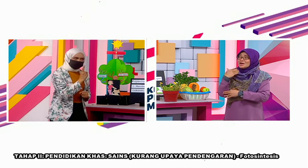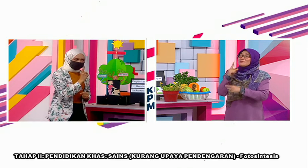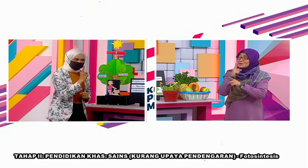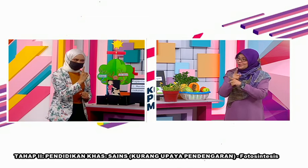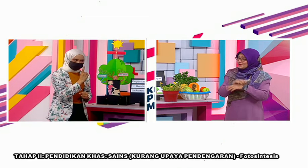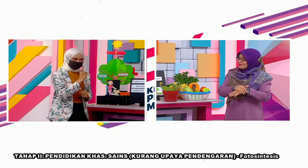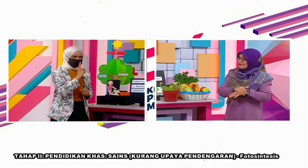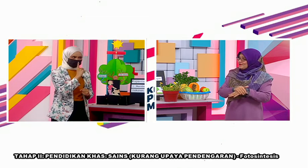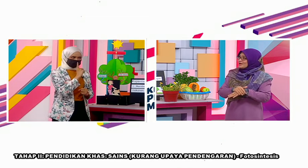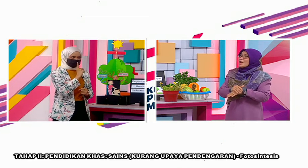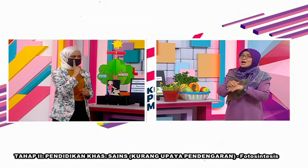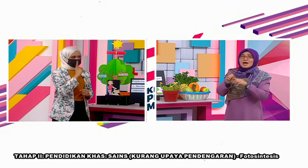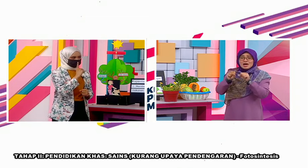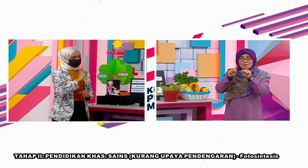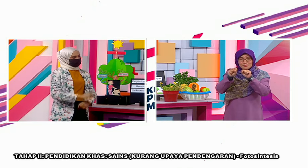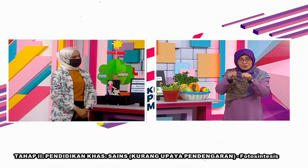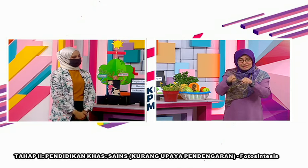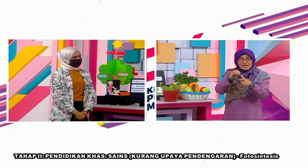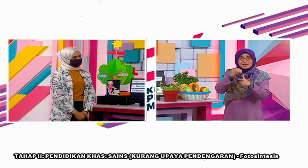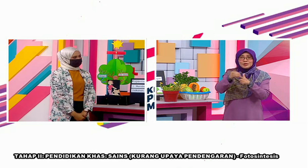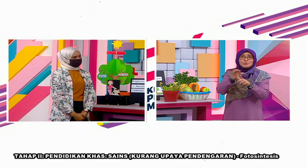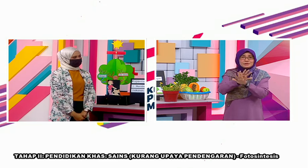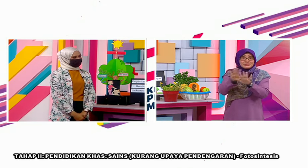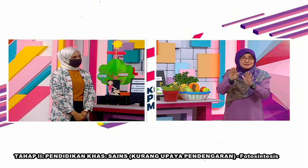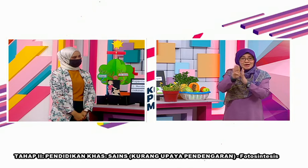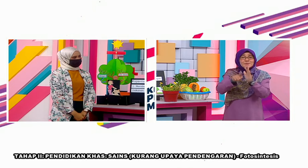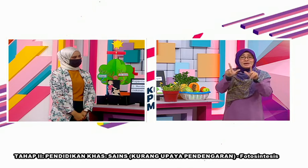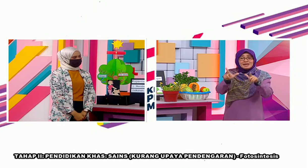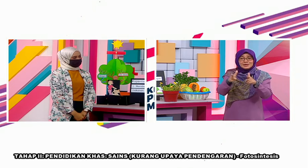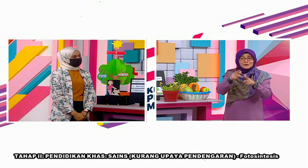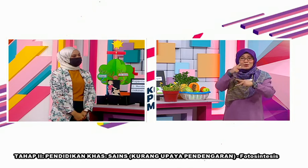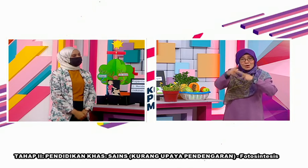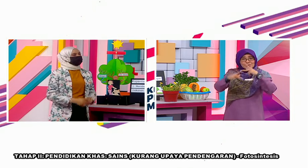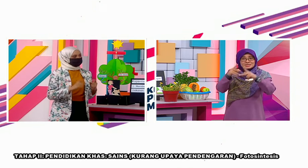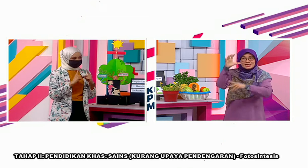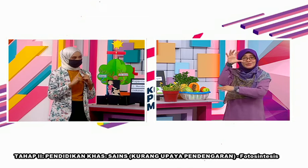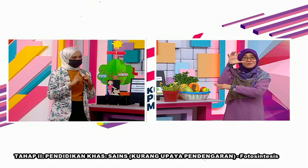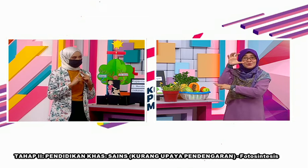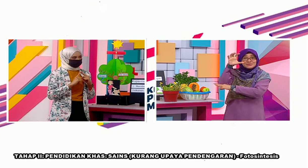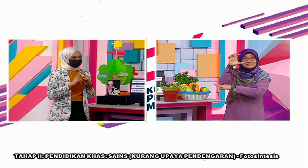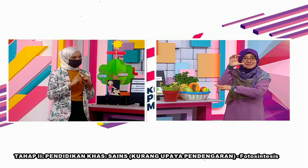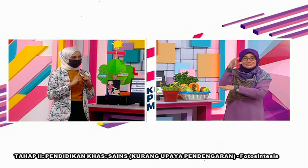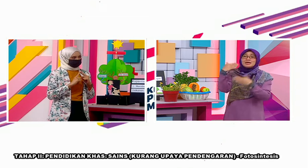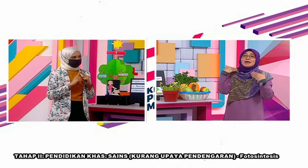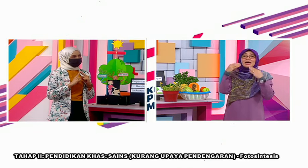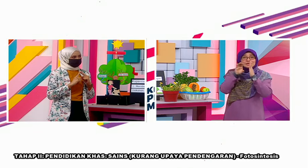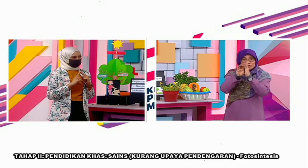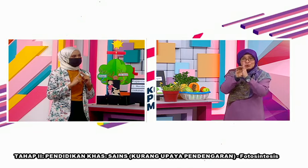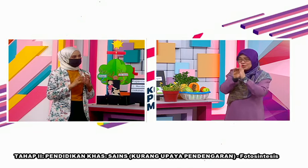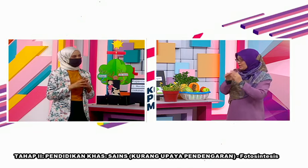juga jagoan Hah Boleh ataupun tidak berlaku tuh proses fotosintesis ada contoh